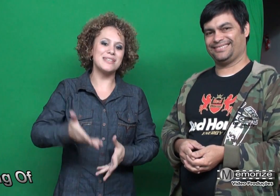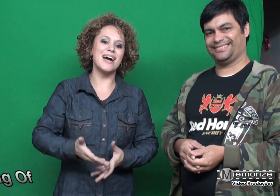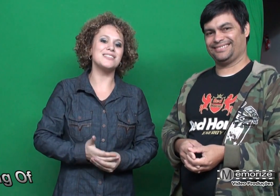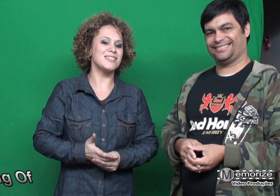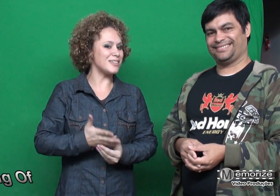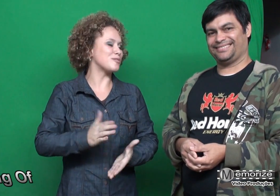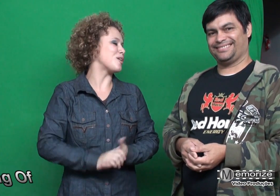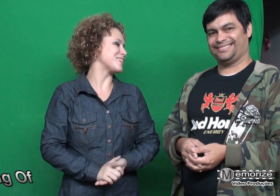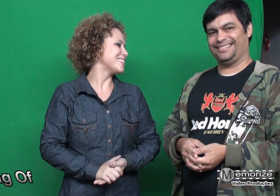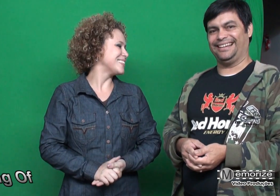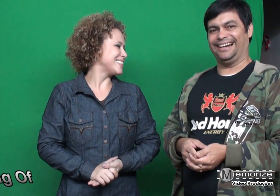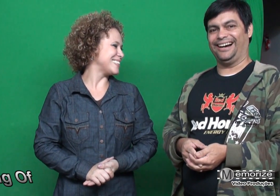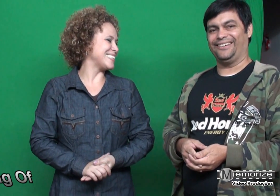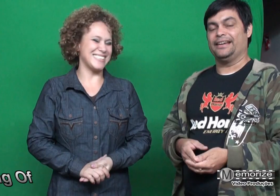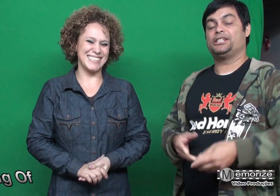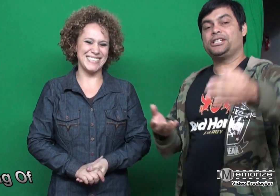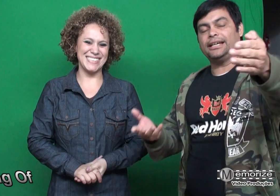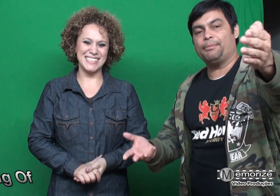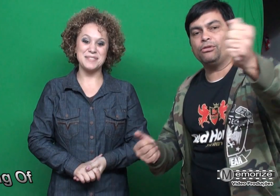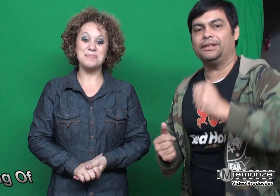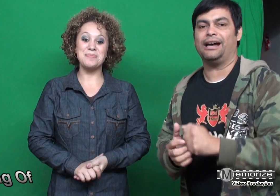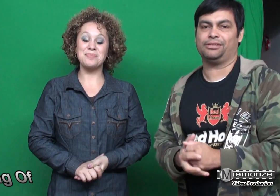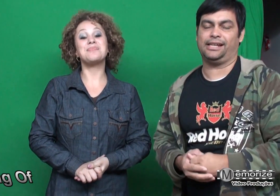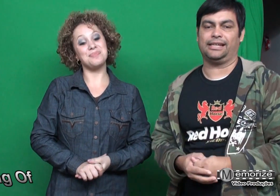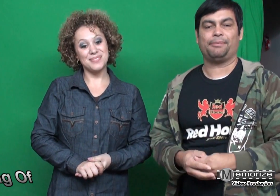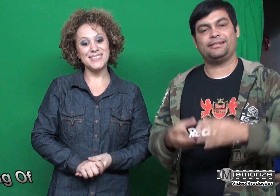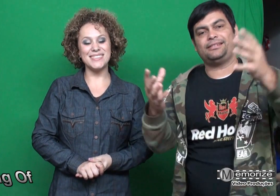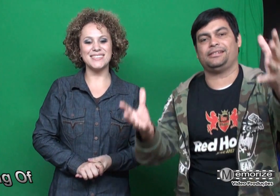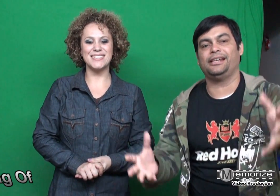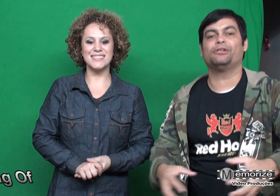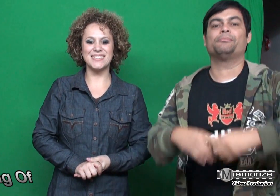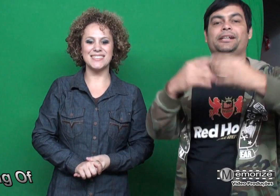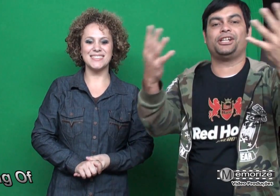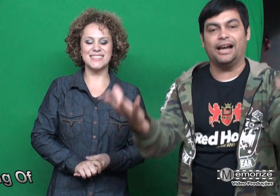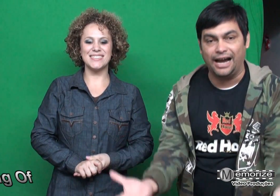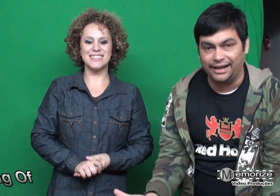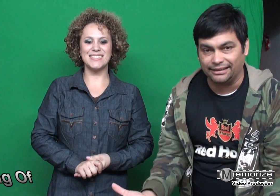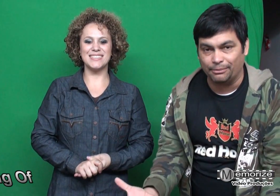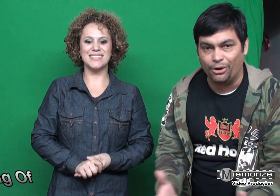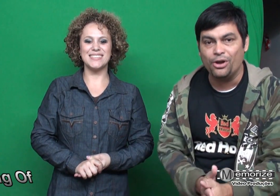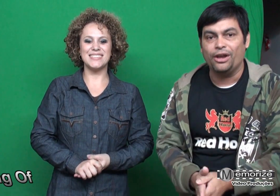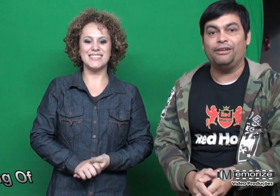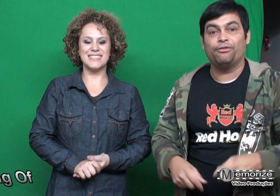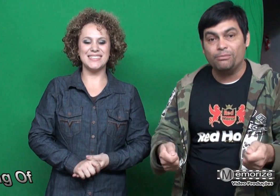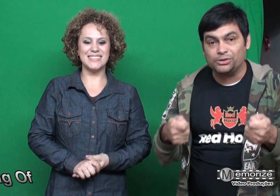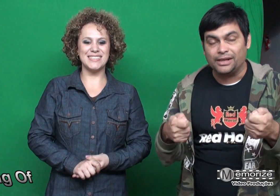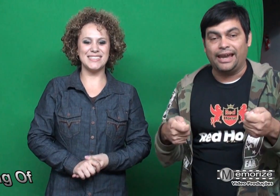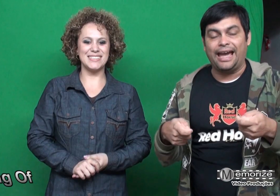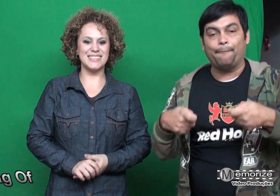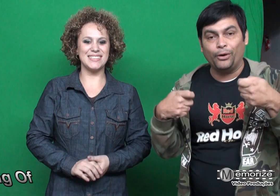acessibilidade que tem nesse blog. Legal. A gente tá aqui pra convidar vocês aí pra assistirem, compartilharem, tá bom? E vamos